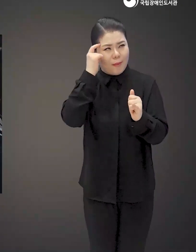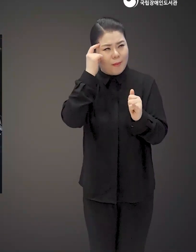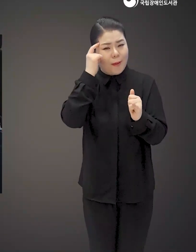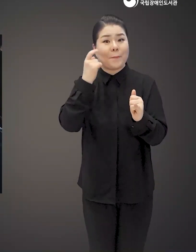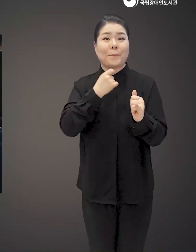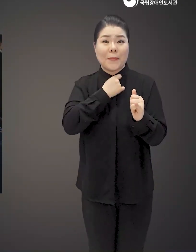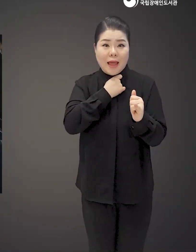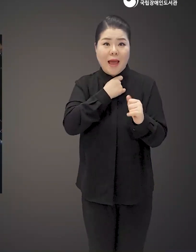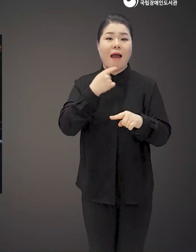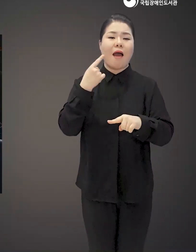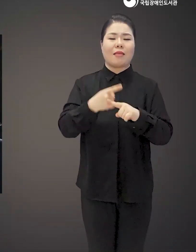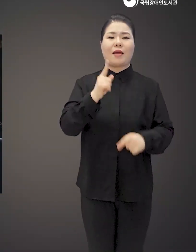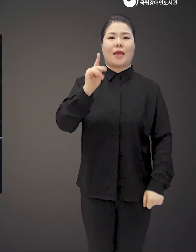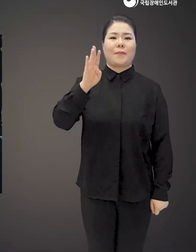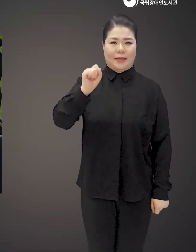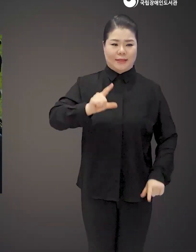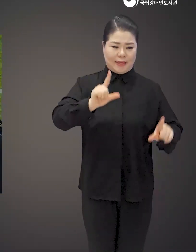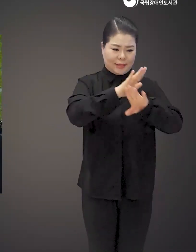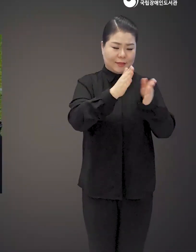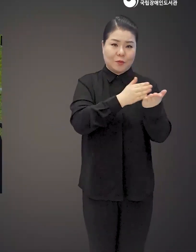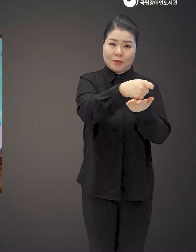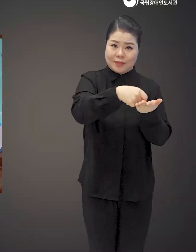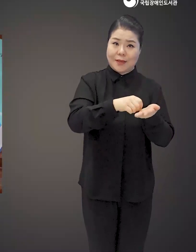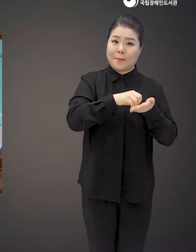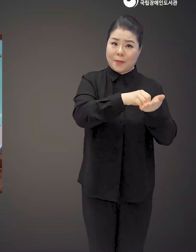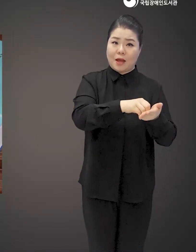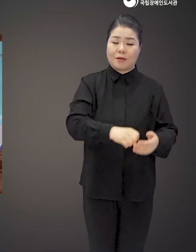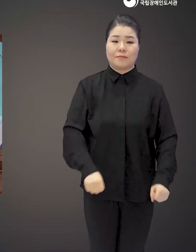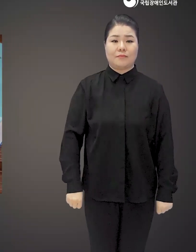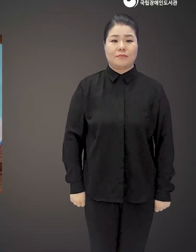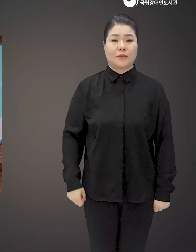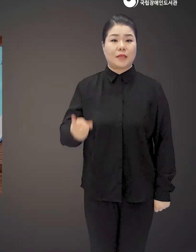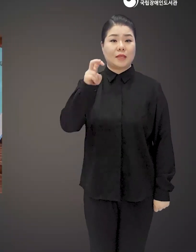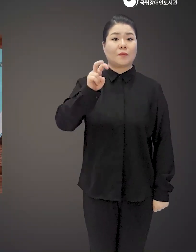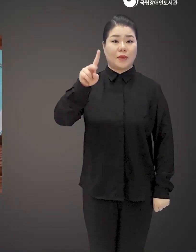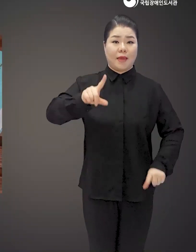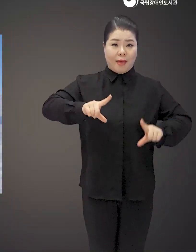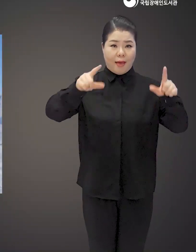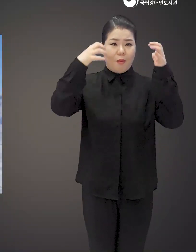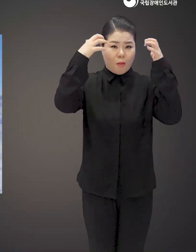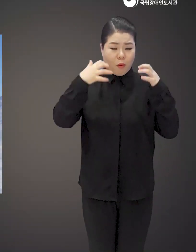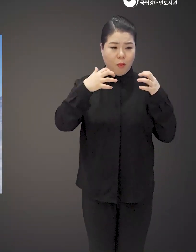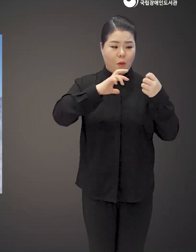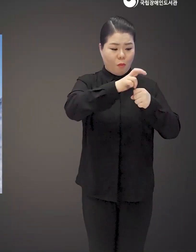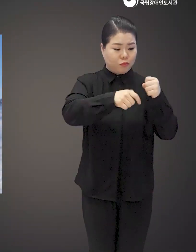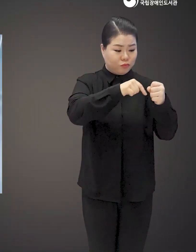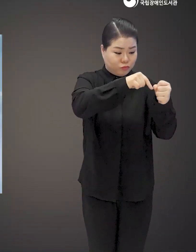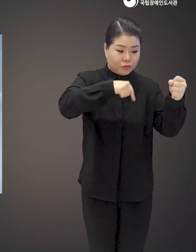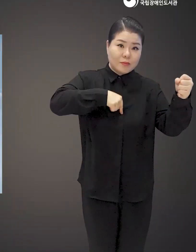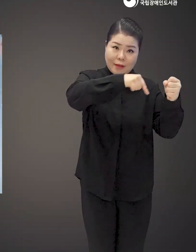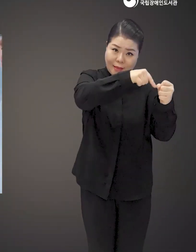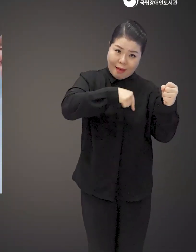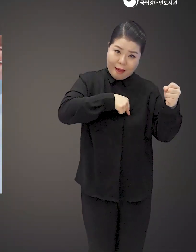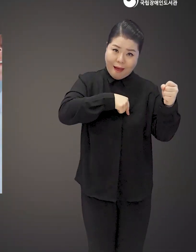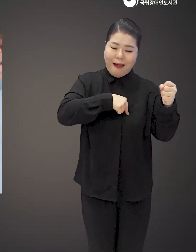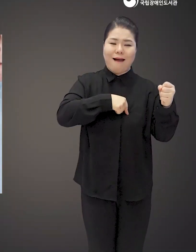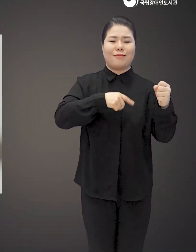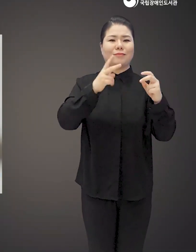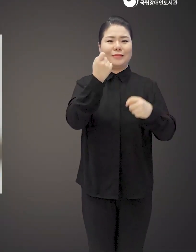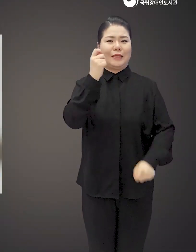KBS의 기상 전문 기자가 되었습니다. 2022년 여름 북극에 다녀와 시사기획